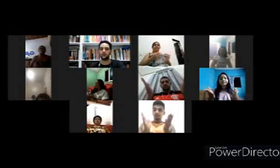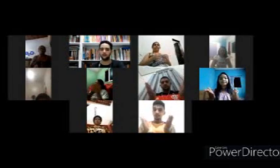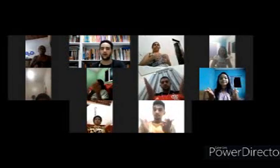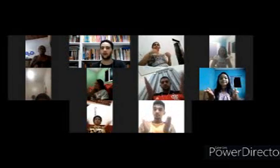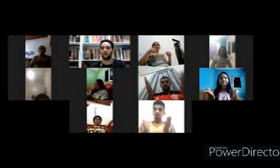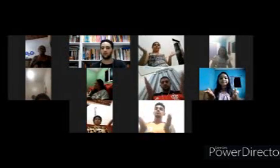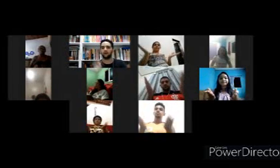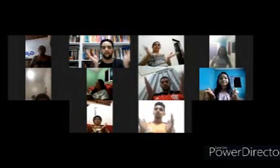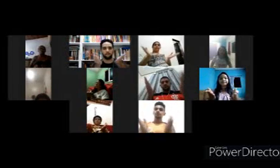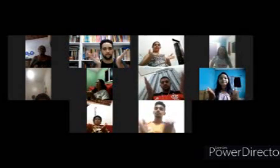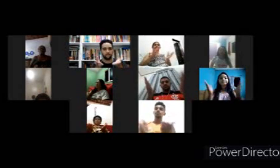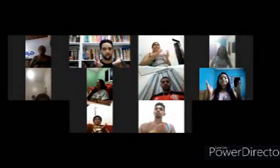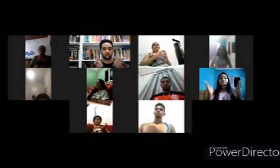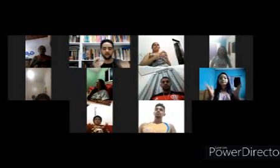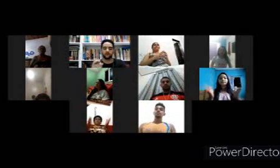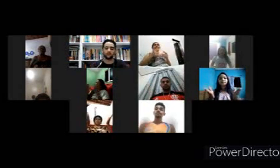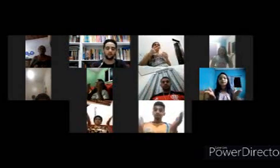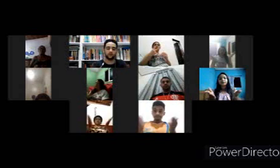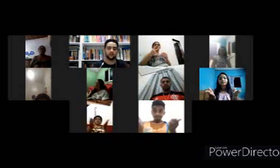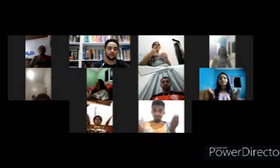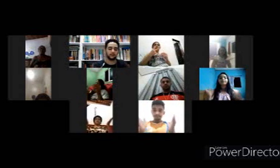Isso. Aí o agora são mais vezes, 2 vezes.